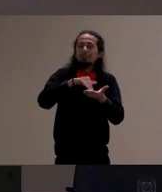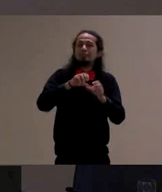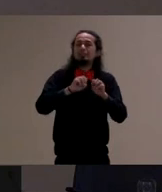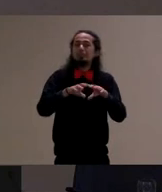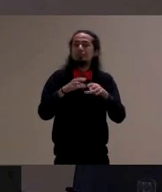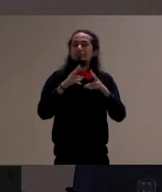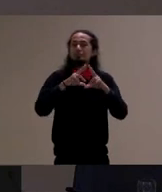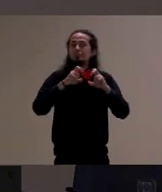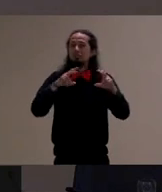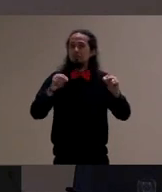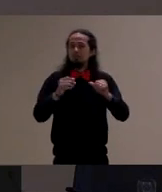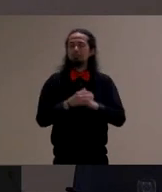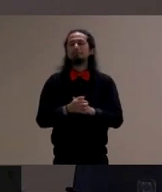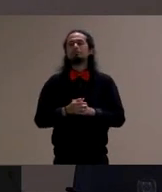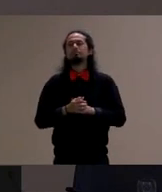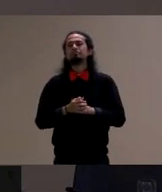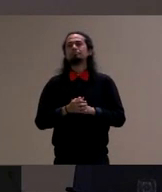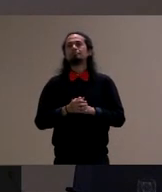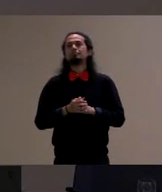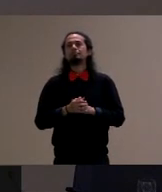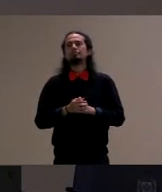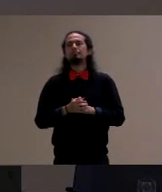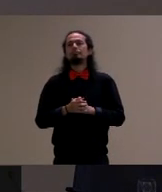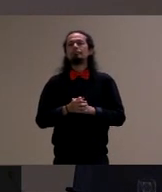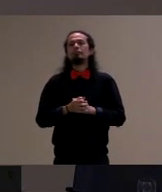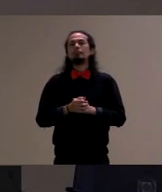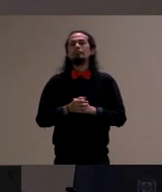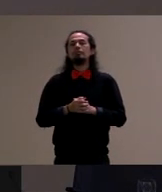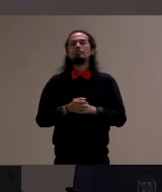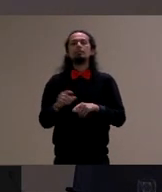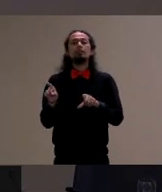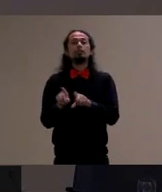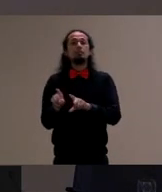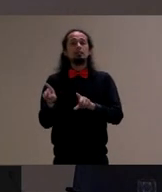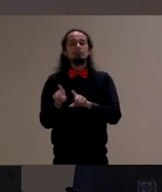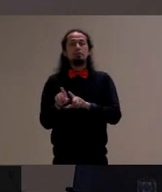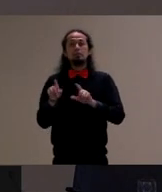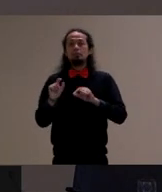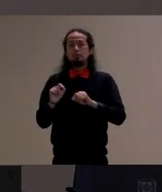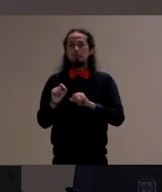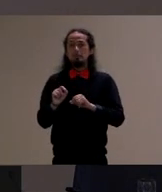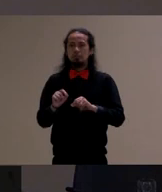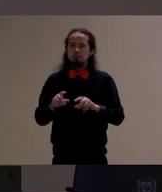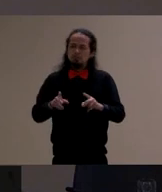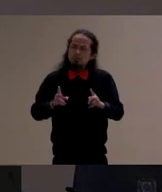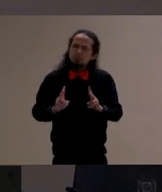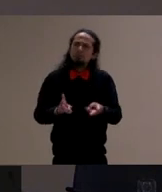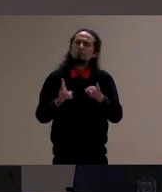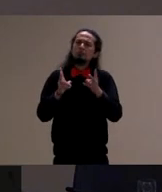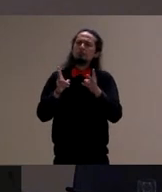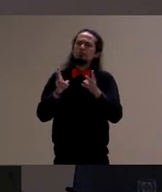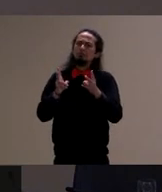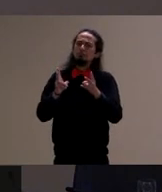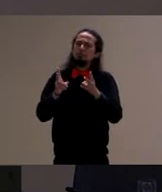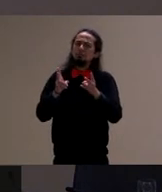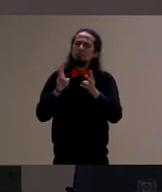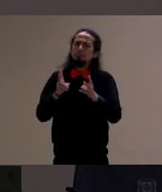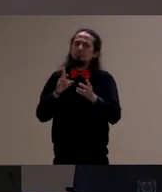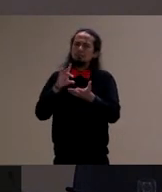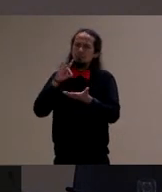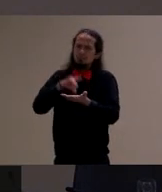e também foi né manter e afirmar os núcleos da ação pedagógica né